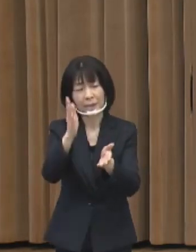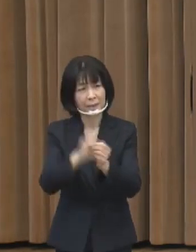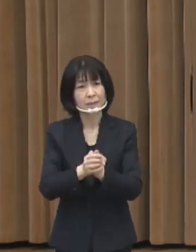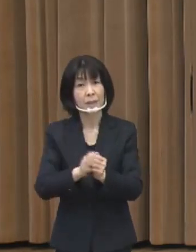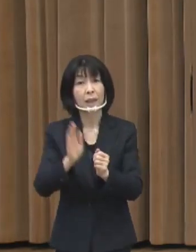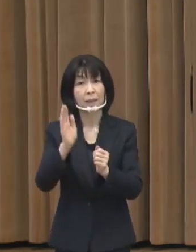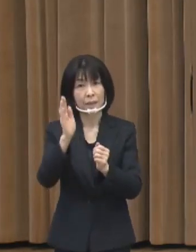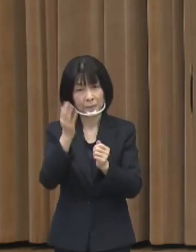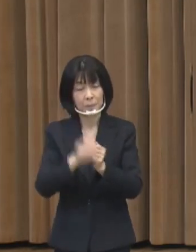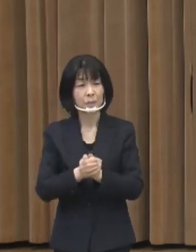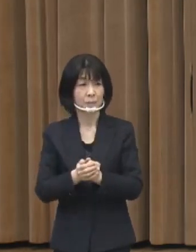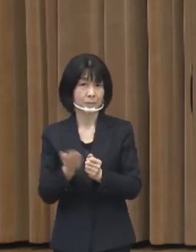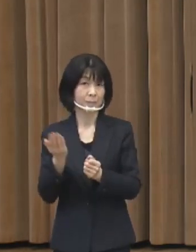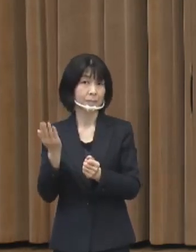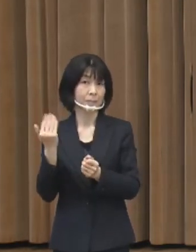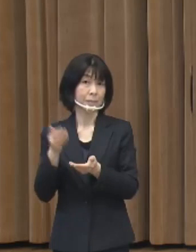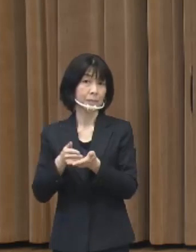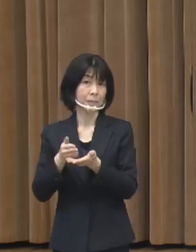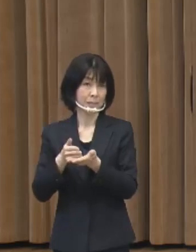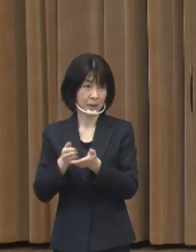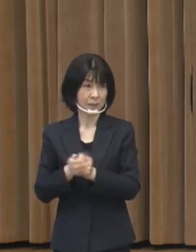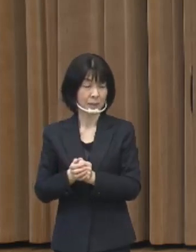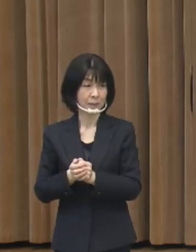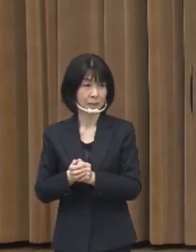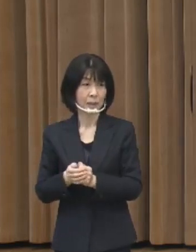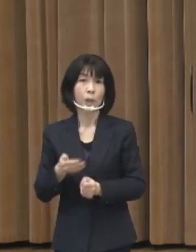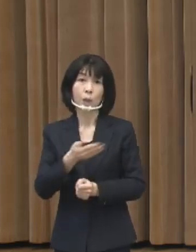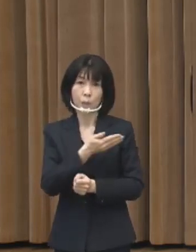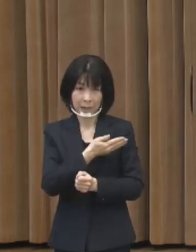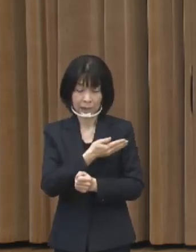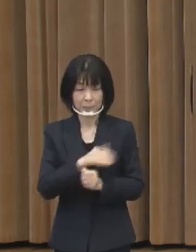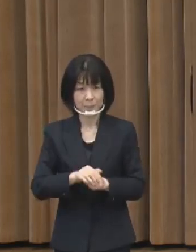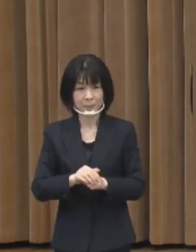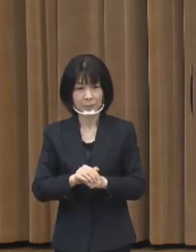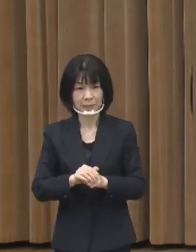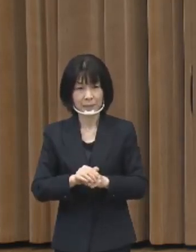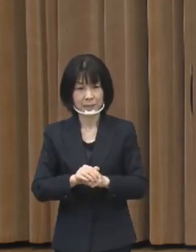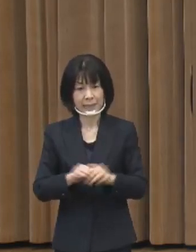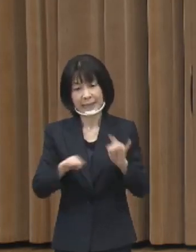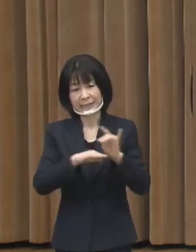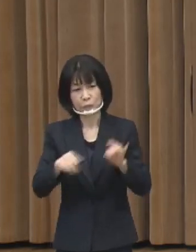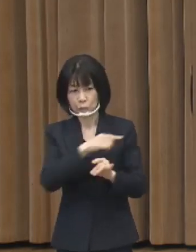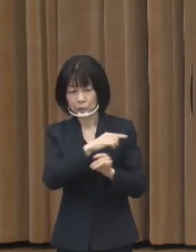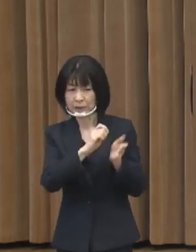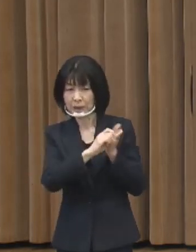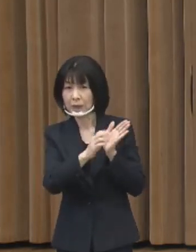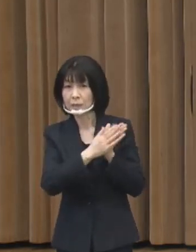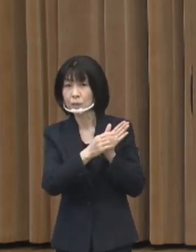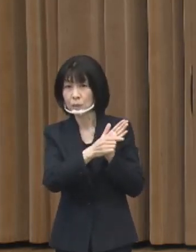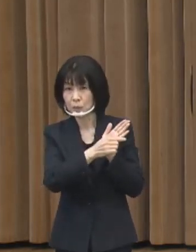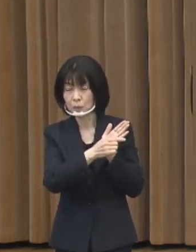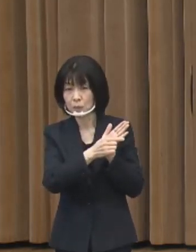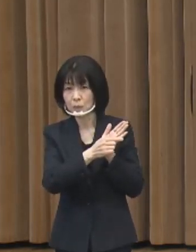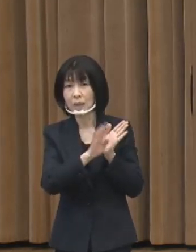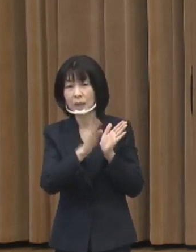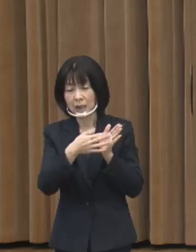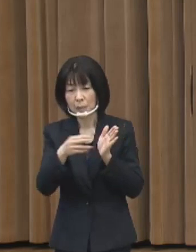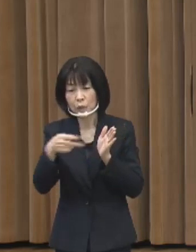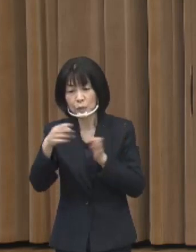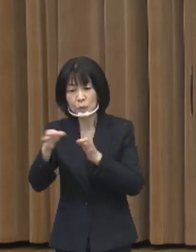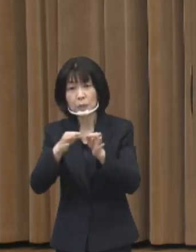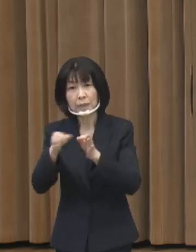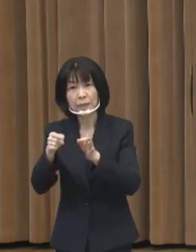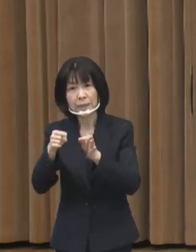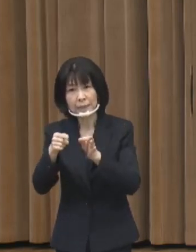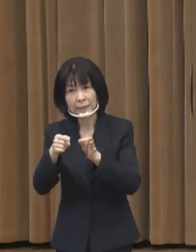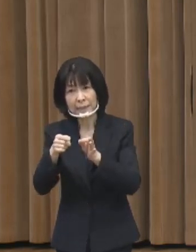ただ先ほど申し上げた通り、これら の, そのガイドラインに書いてあるもので、どうしてもその飲食店が追加